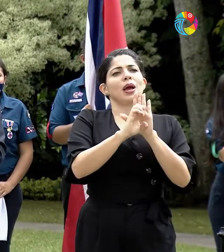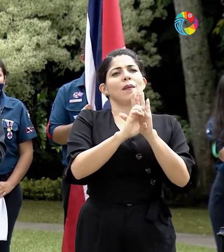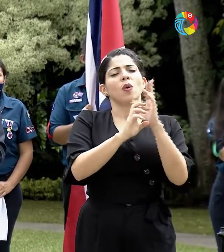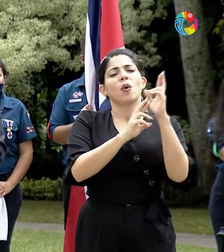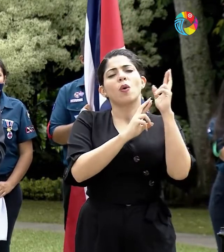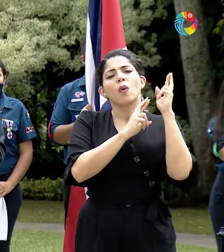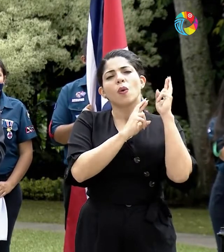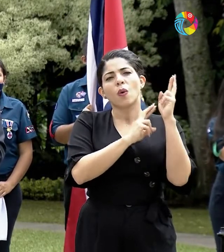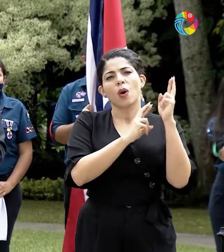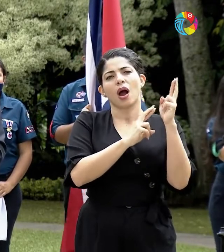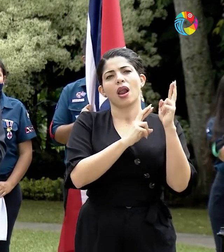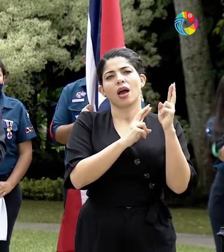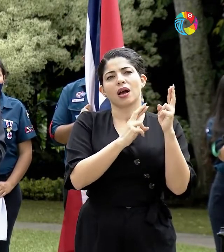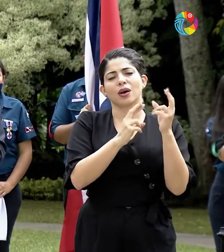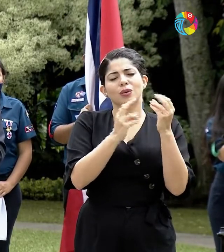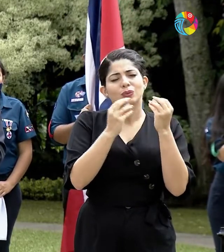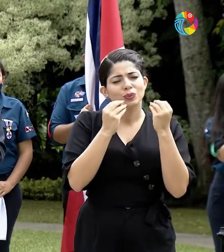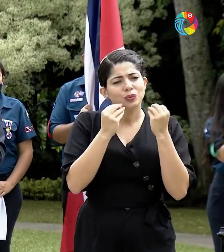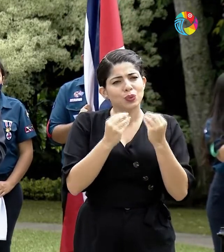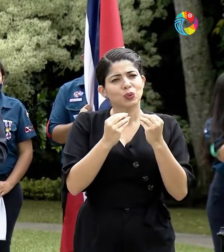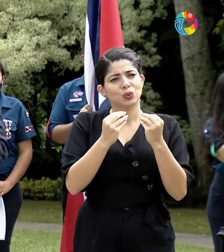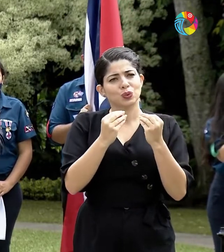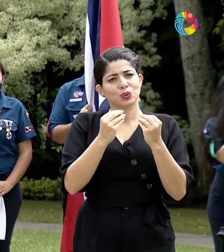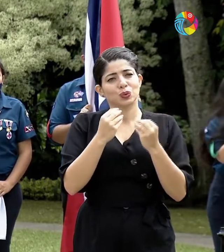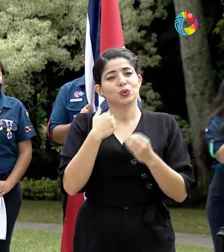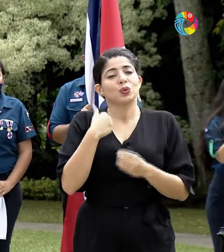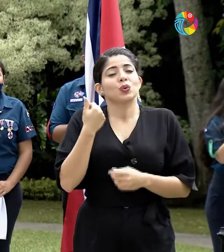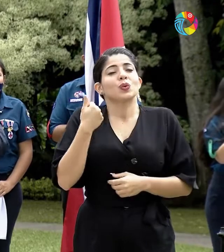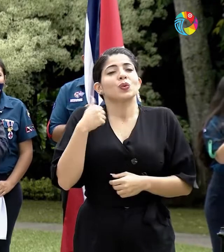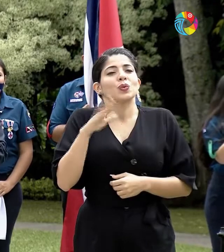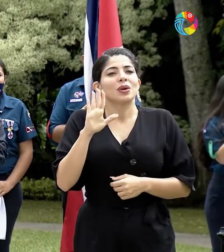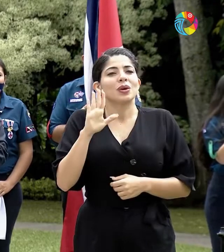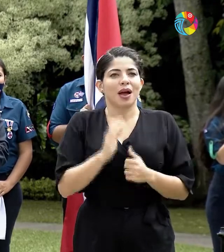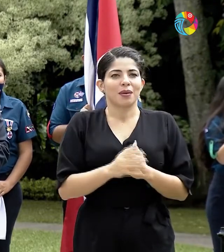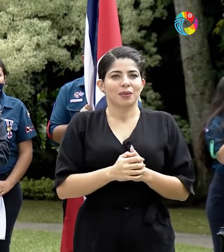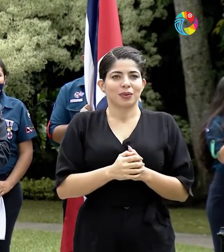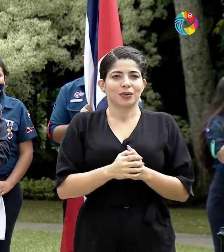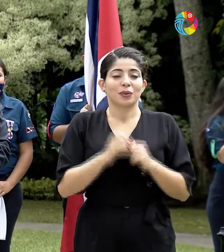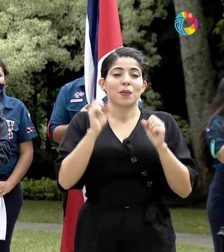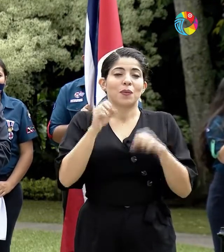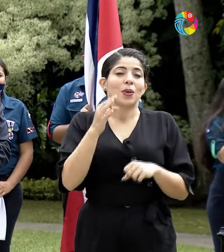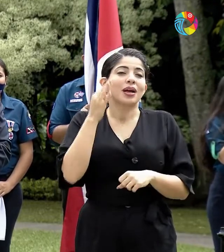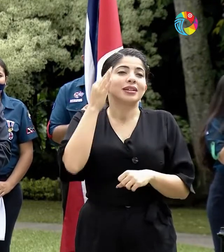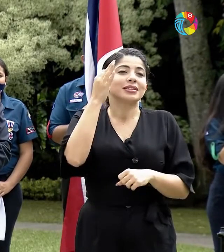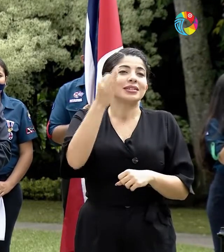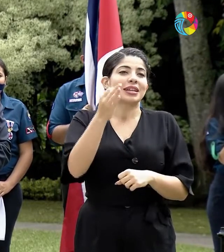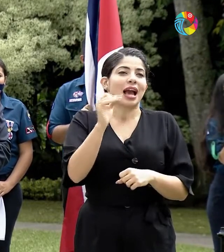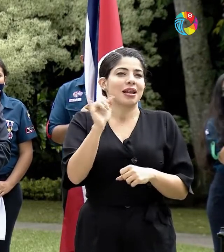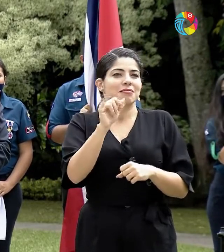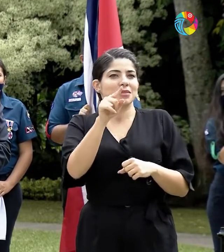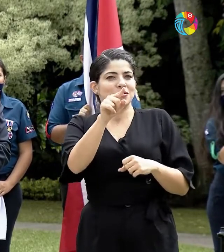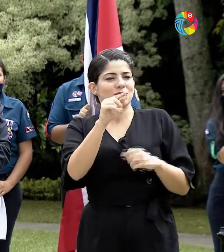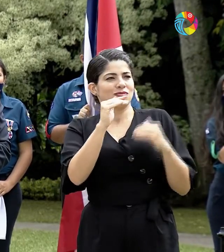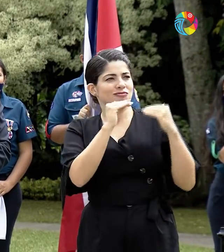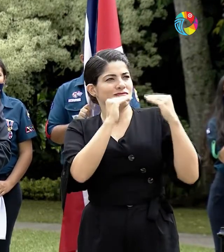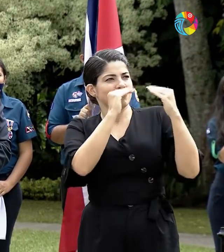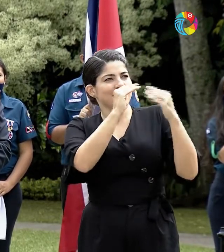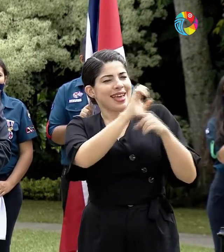Ojalá muchos pudiéramos, si acaso, llegar a algo de la estatura ética